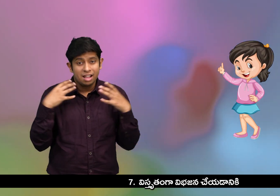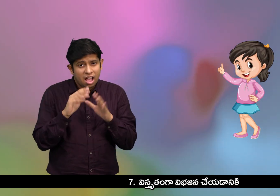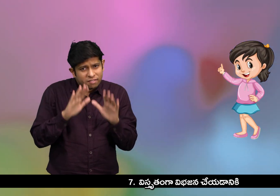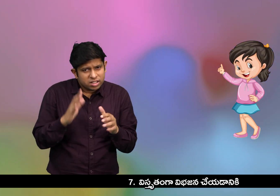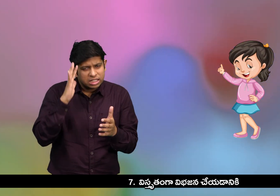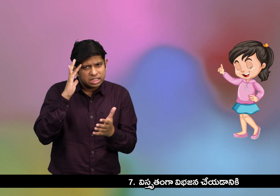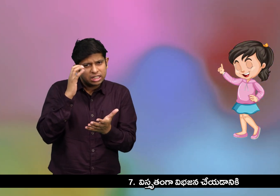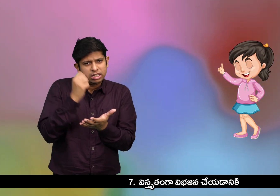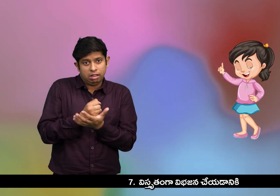విస్తృతంగా విభజన చేయడానికి